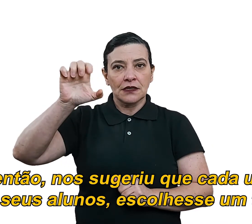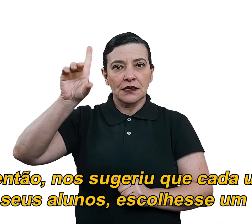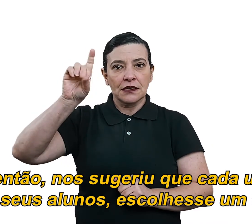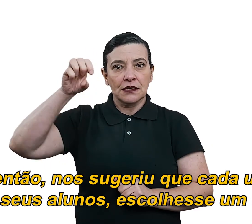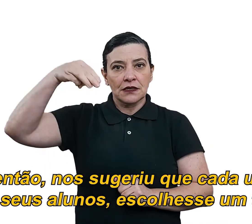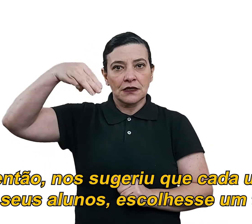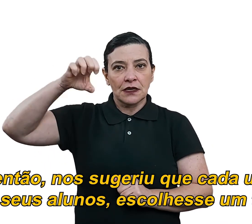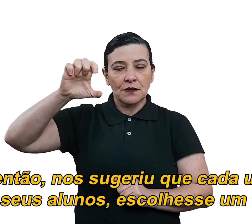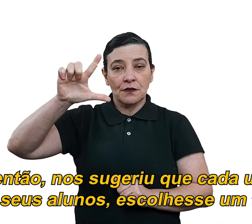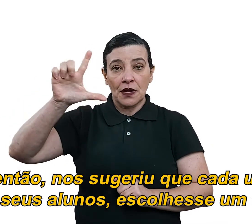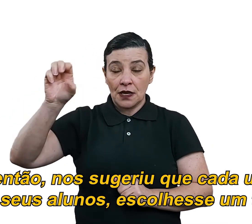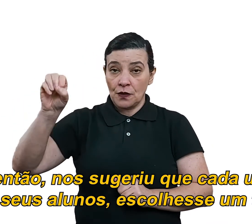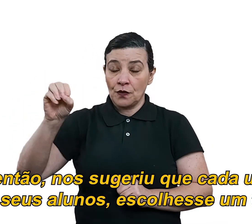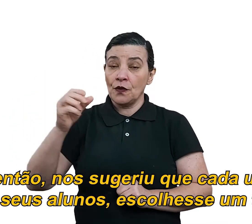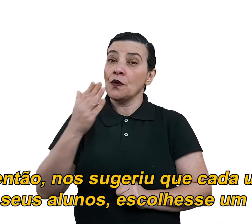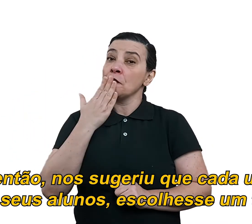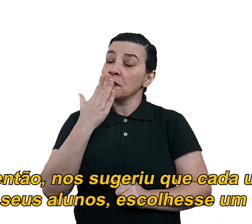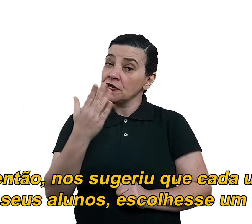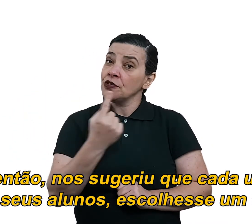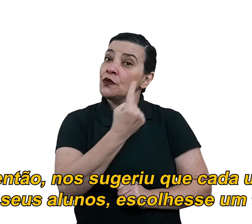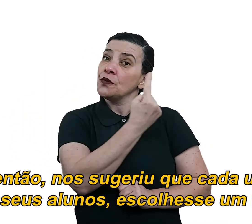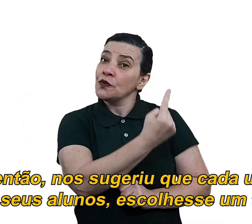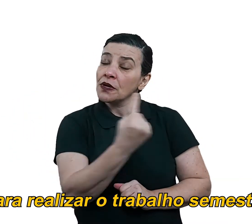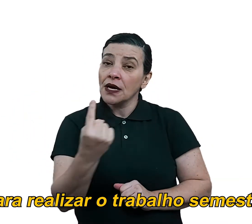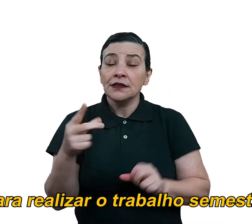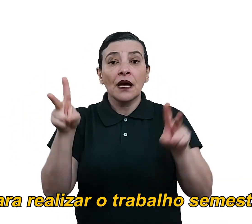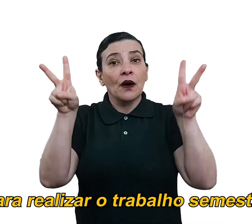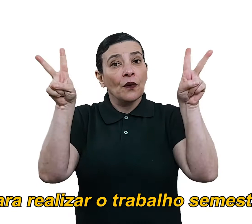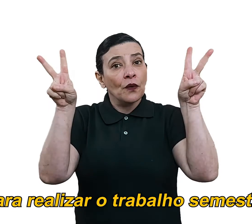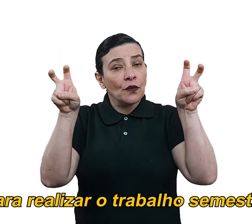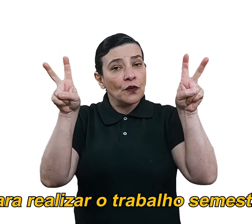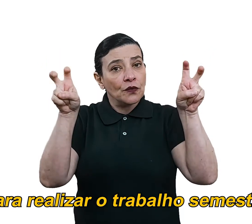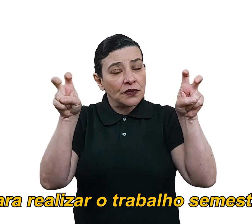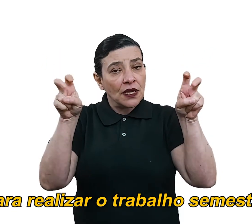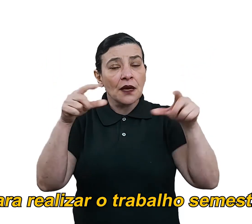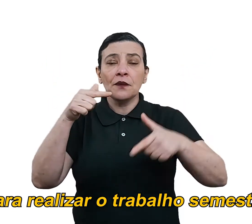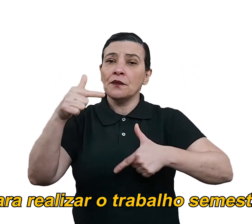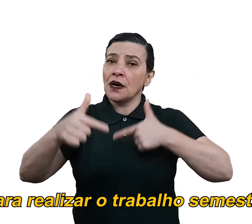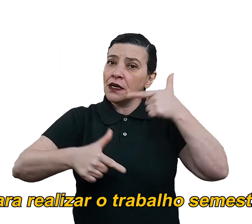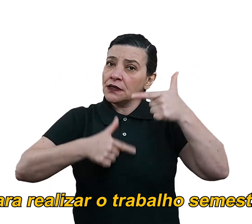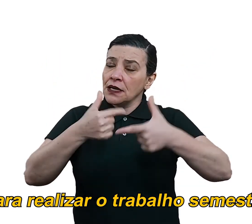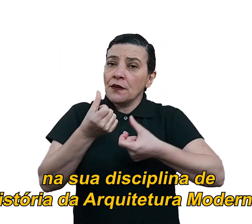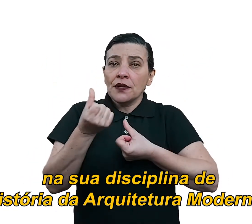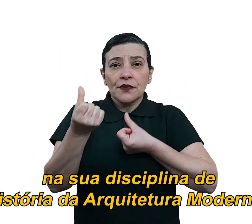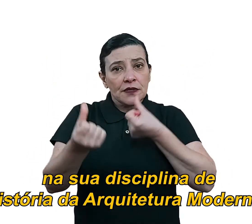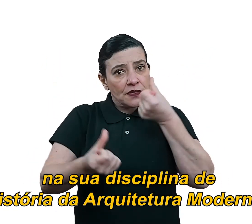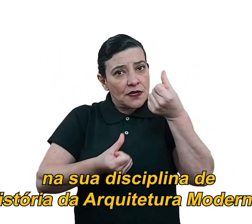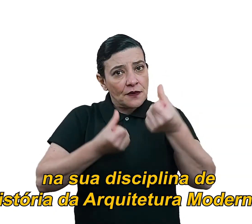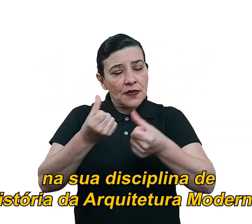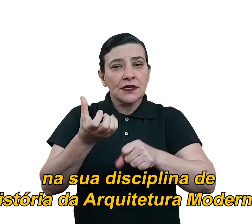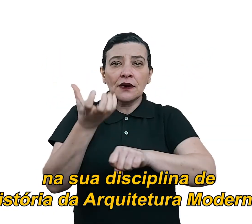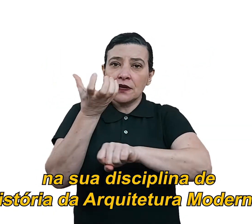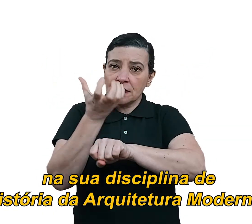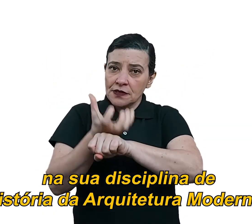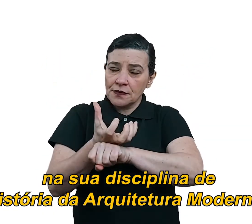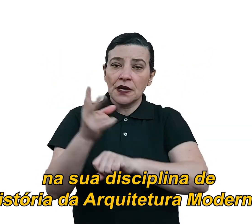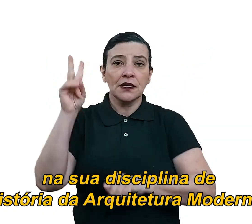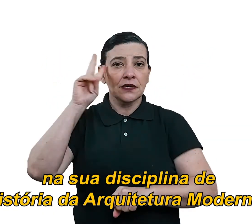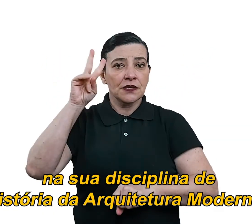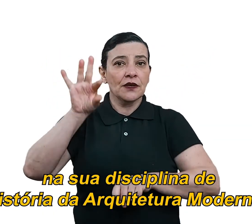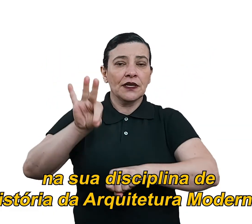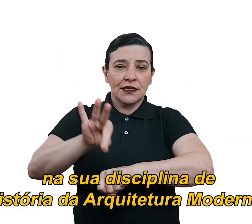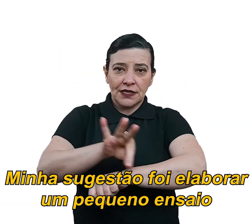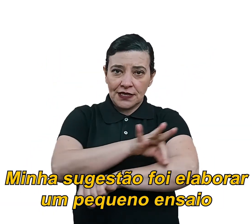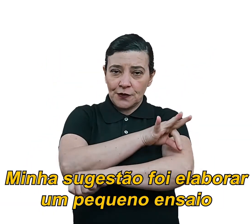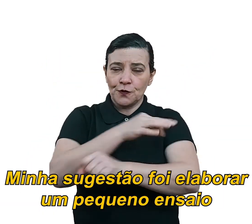que cada um de nós, seus alunos, escolhesse um tema para realizar o trabalho semestral na sua disciplina de História da